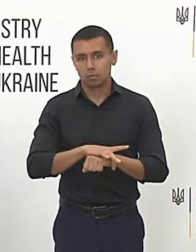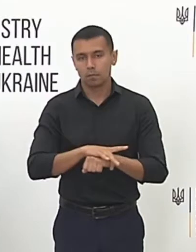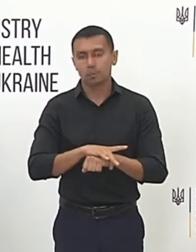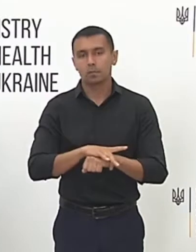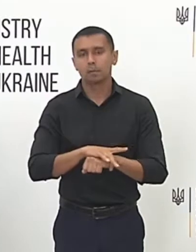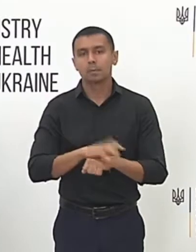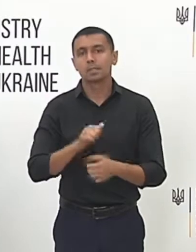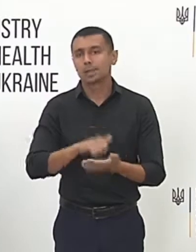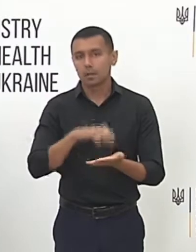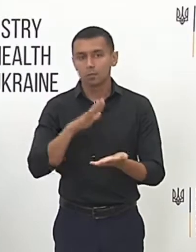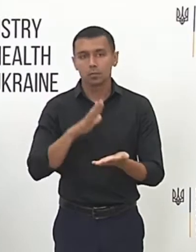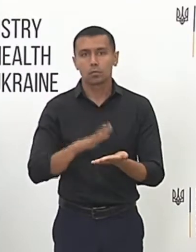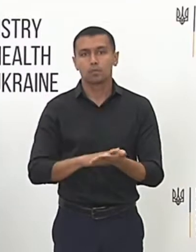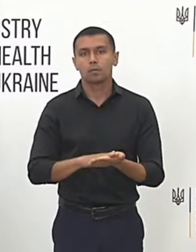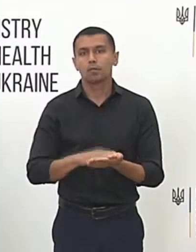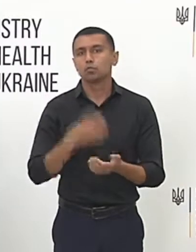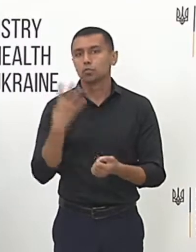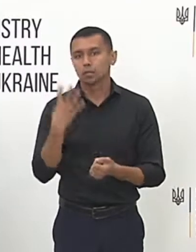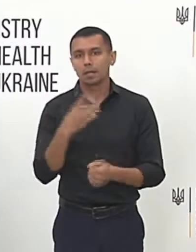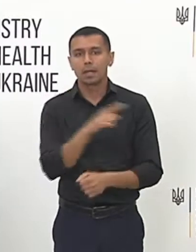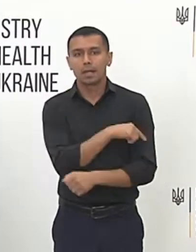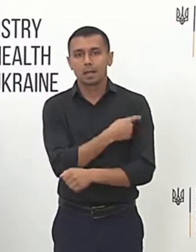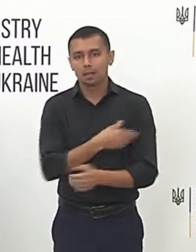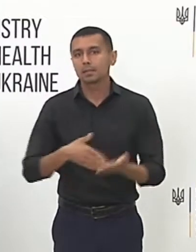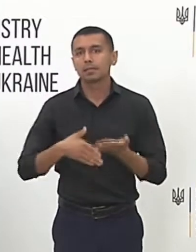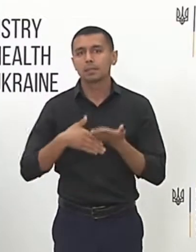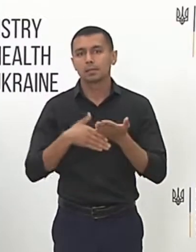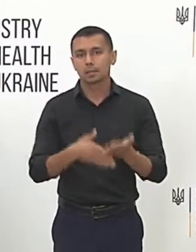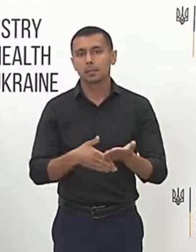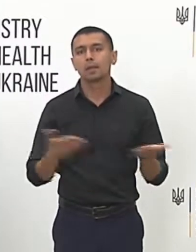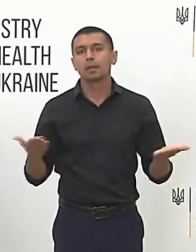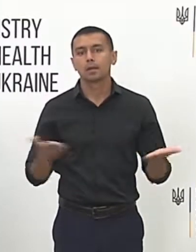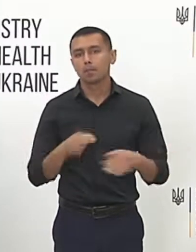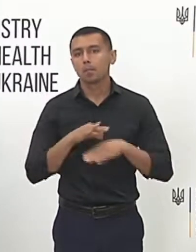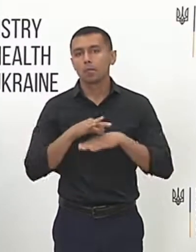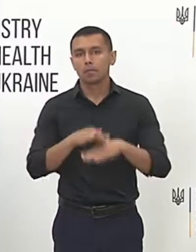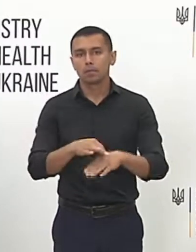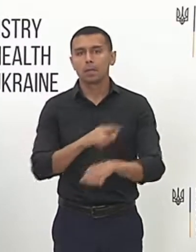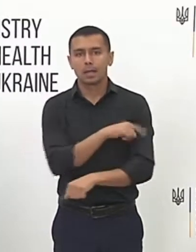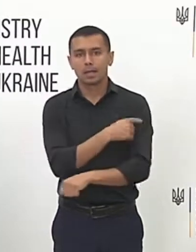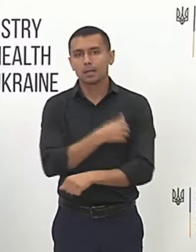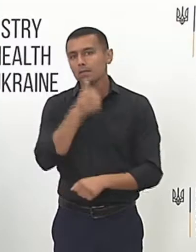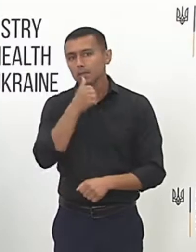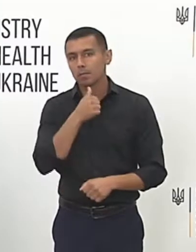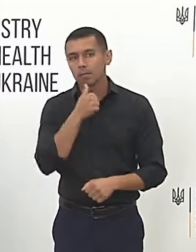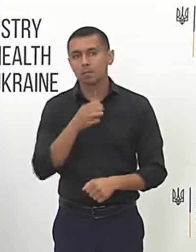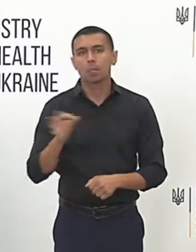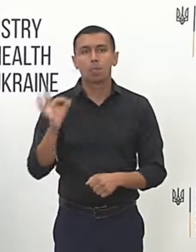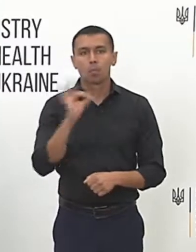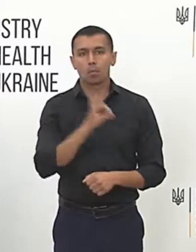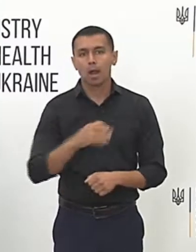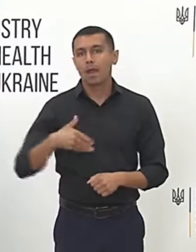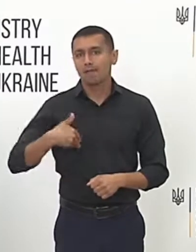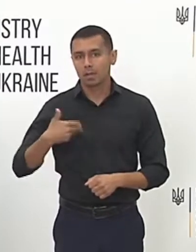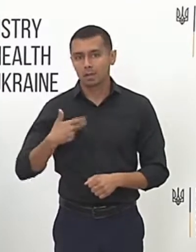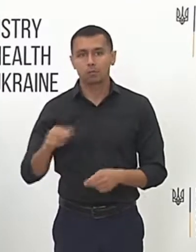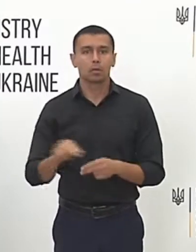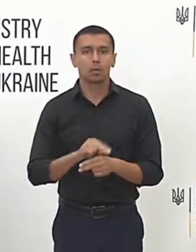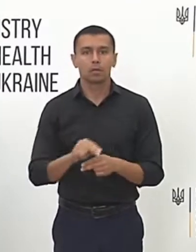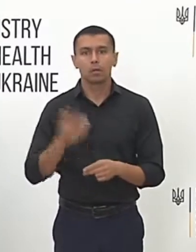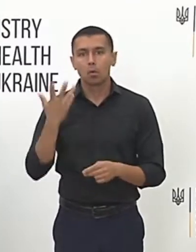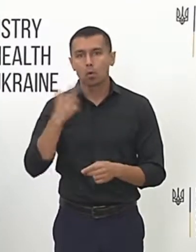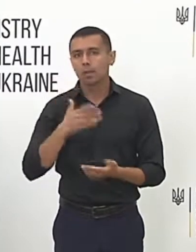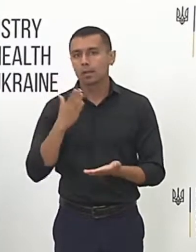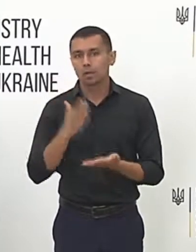зафіксовано, зареєстровано 4 лікарських засоби, в яких проводиться клінічне випробування щодо ефективності лікування